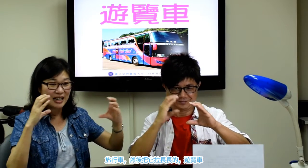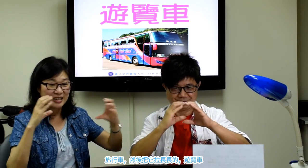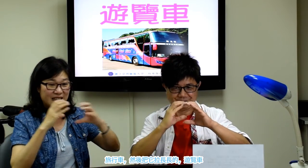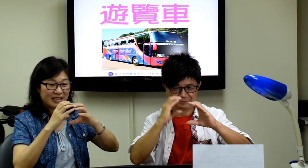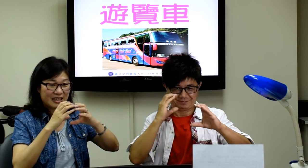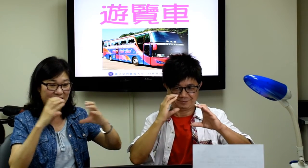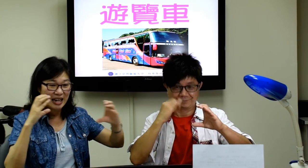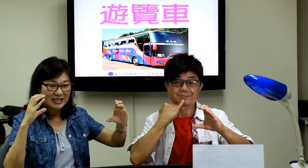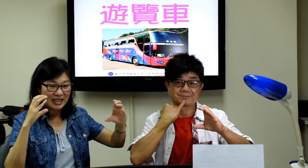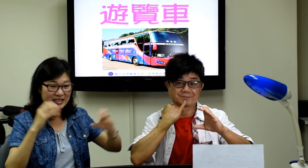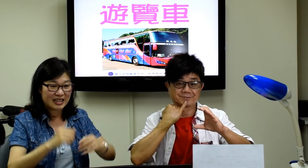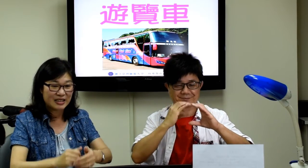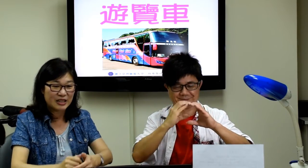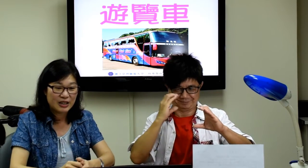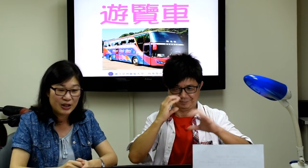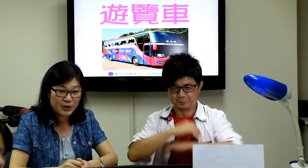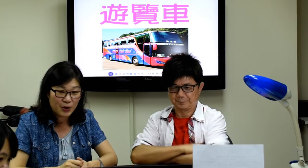的，拉长长的，